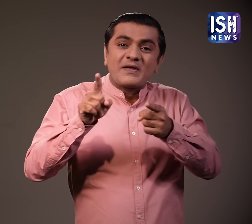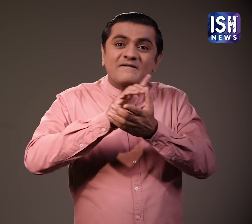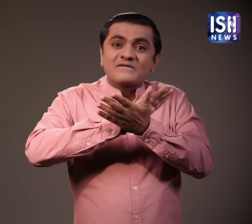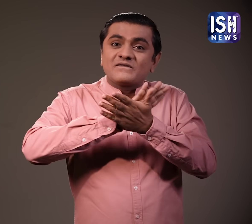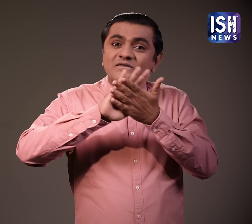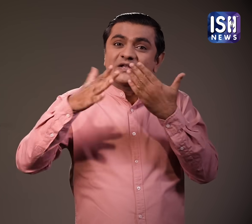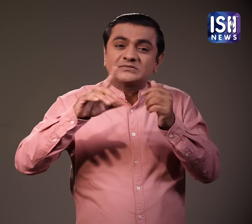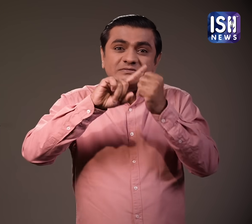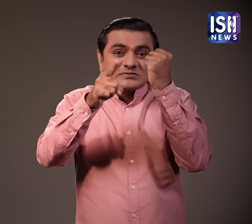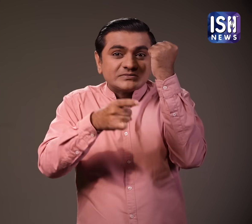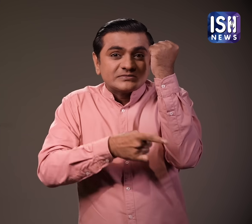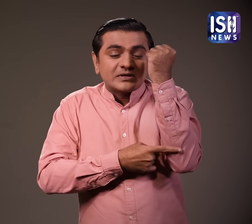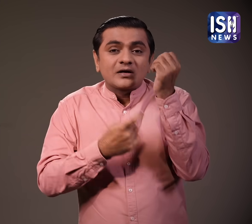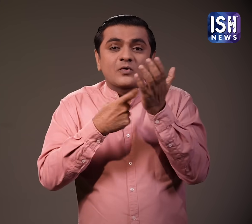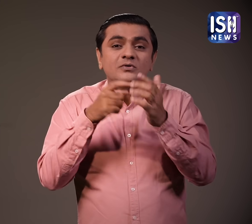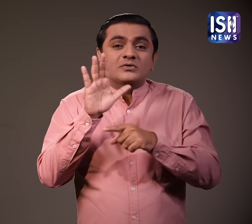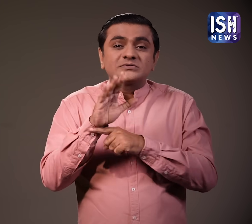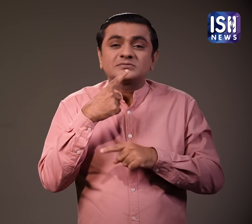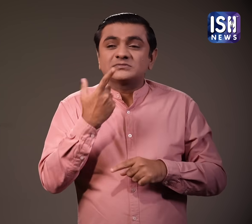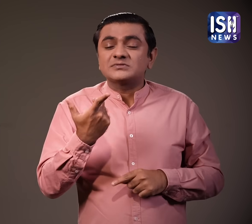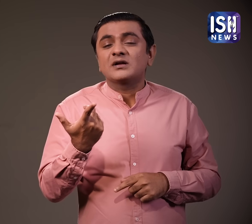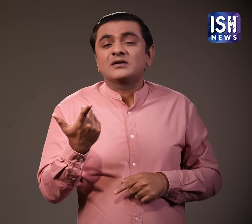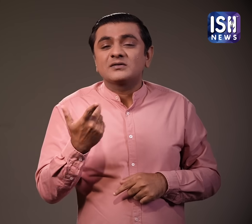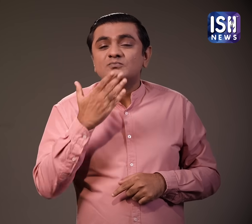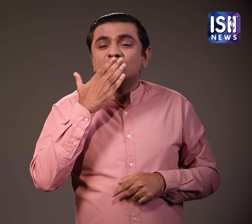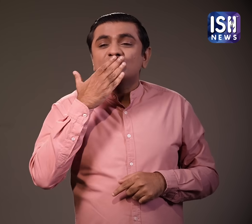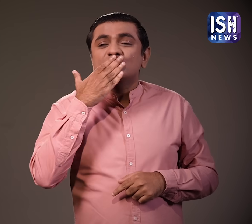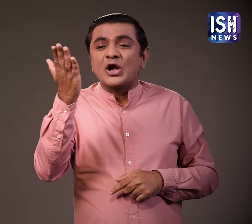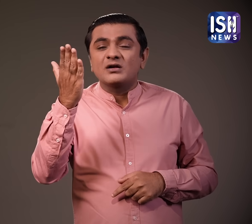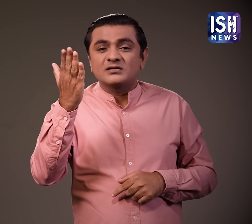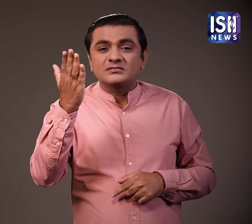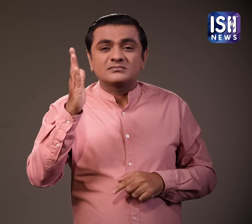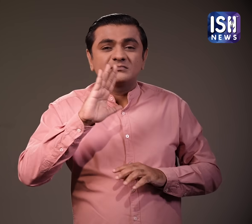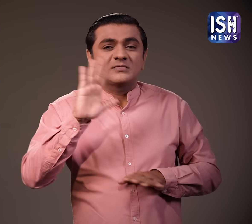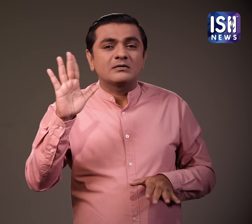अपने बयान के बाद उन्होंने फ्लाइंग केस दिया और वहां से चले गए